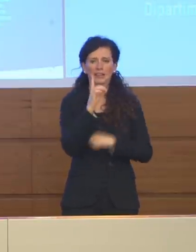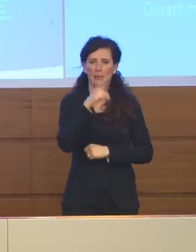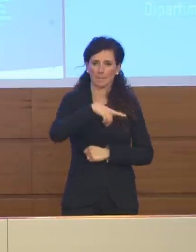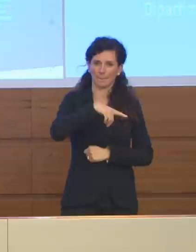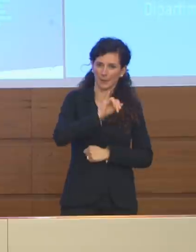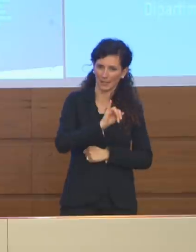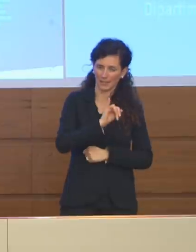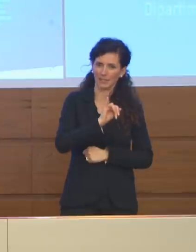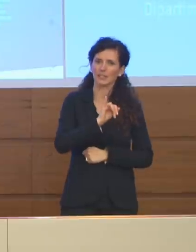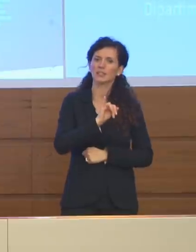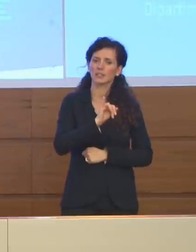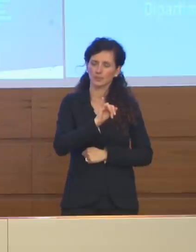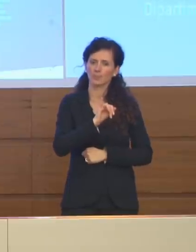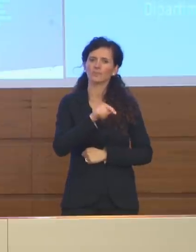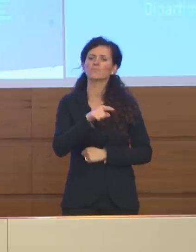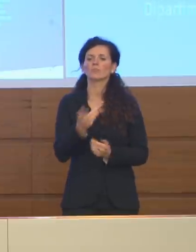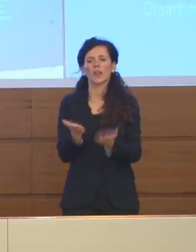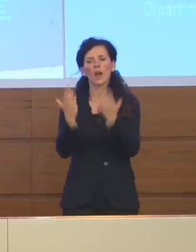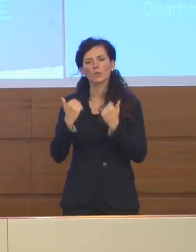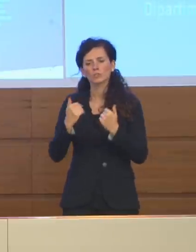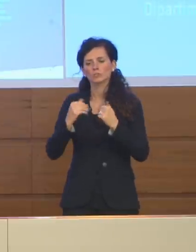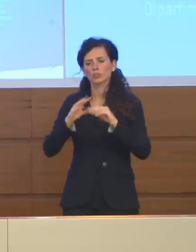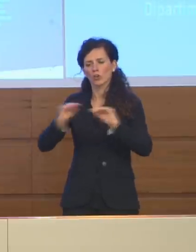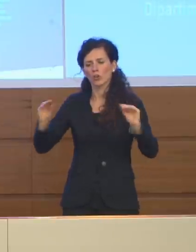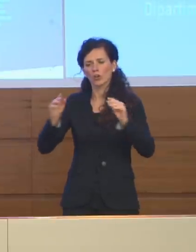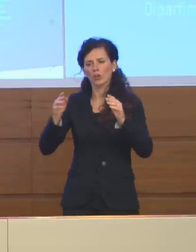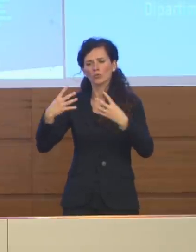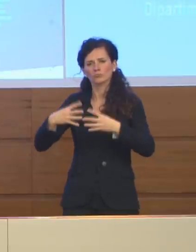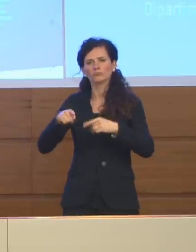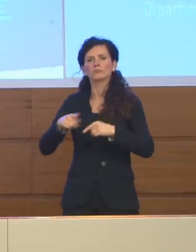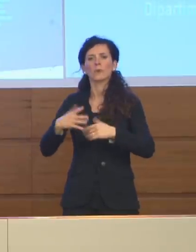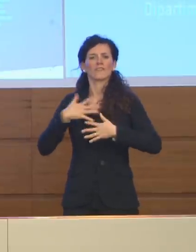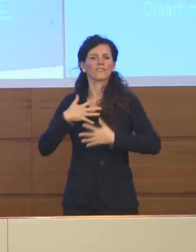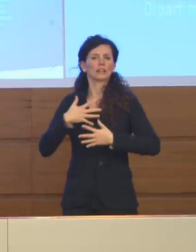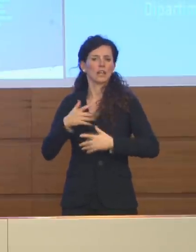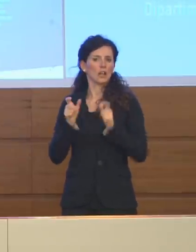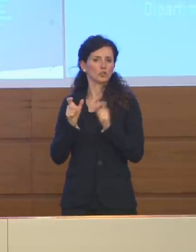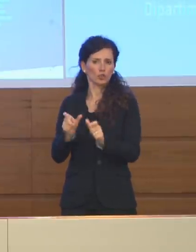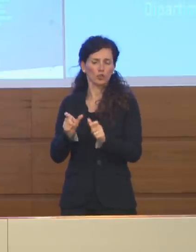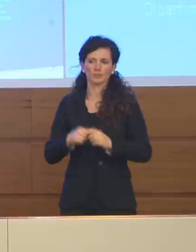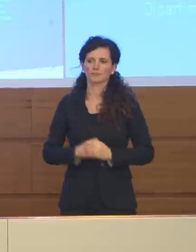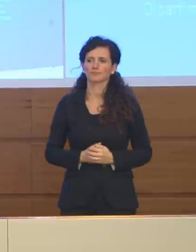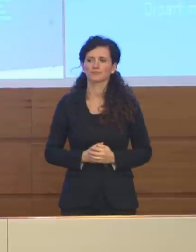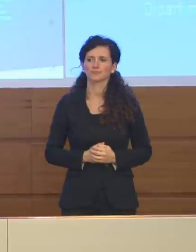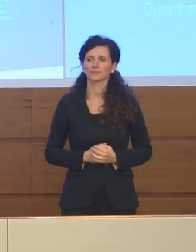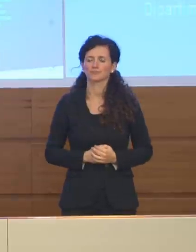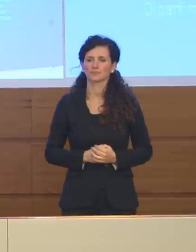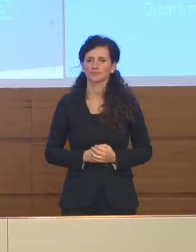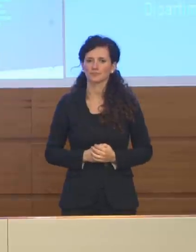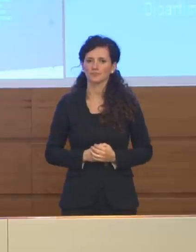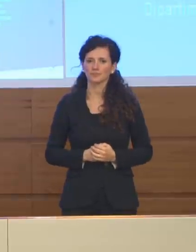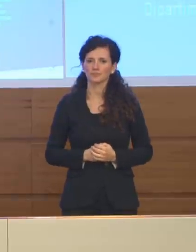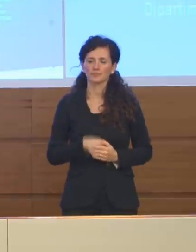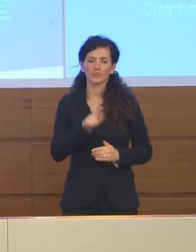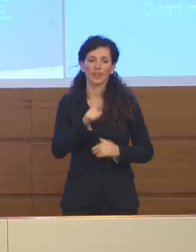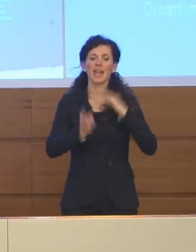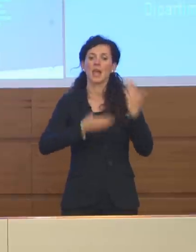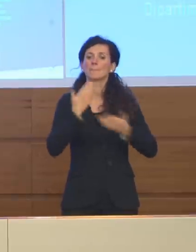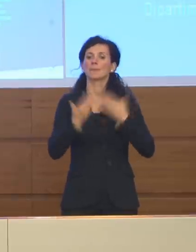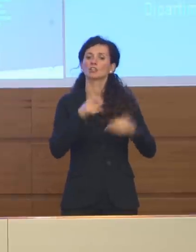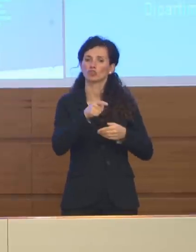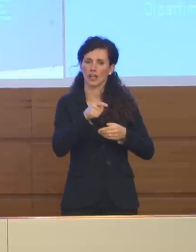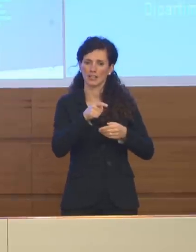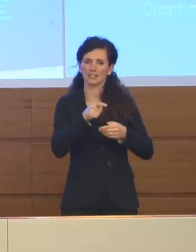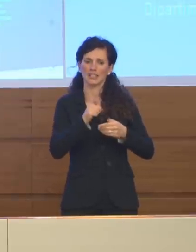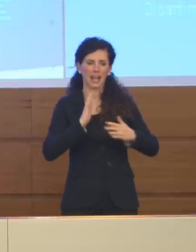protezione individuale e di ventilatori per quanto riguarda le forze in campo voglio ricordare